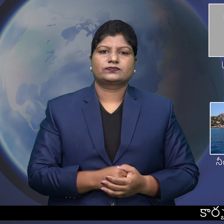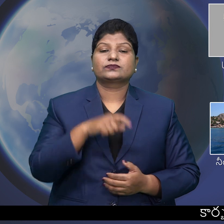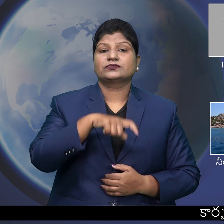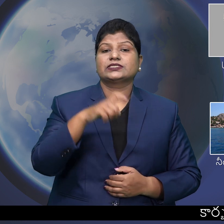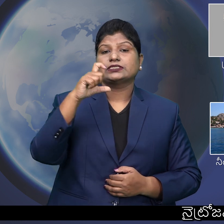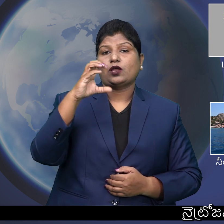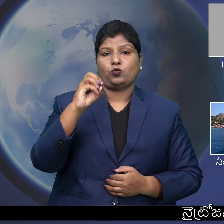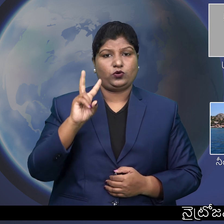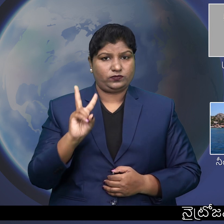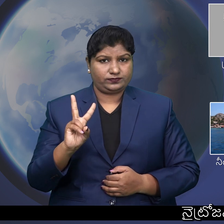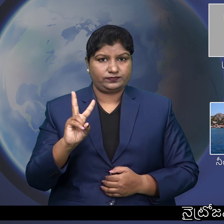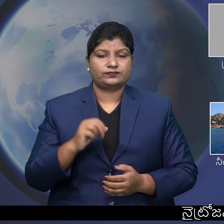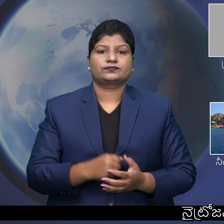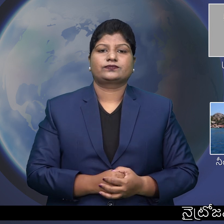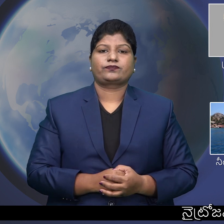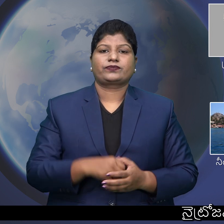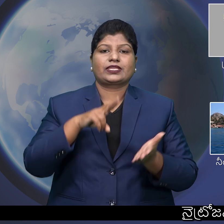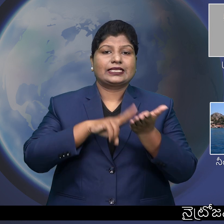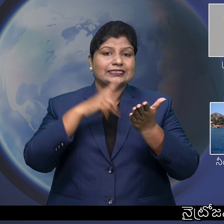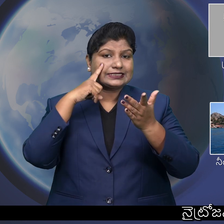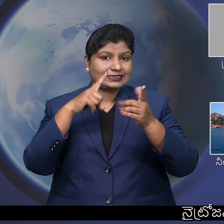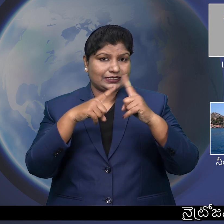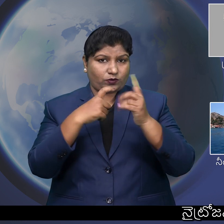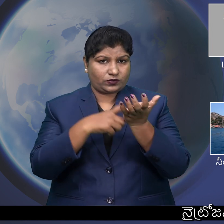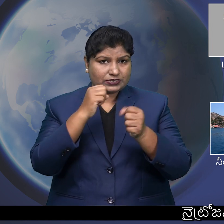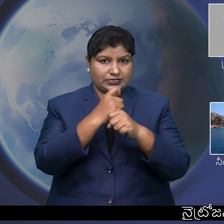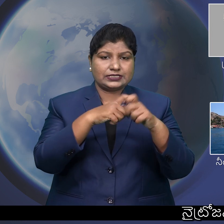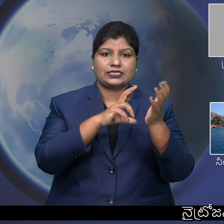కార్బన్ డయాక్సైడ్, నైట్రోజన్ ఆక్సైడ్లు, మీథేన్